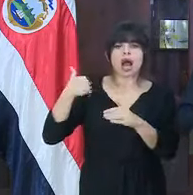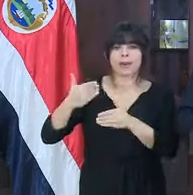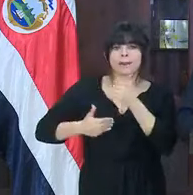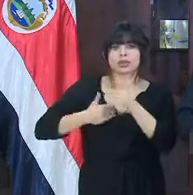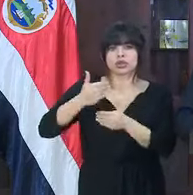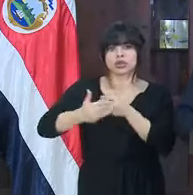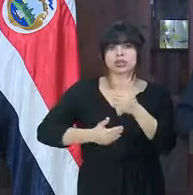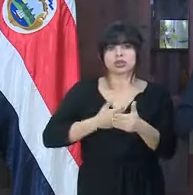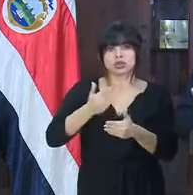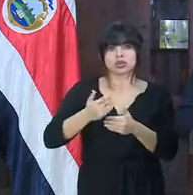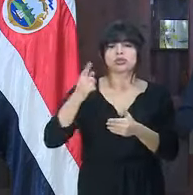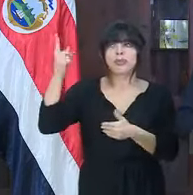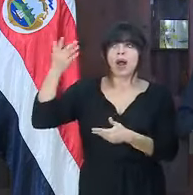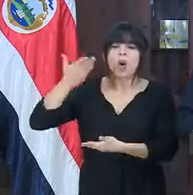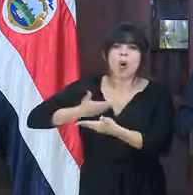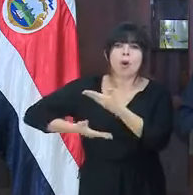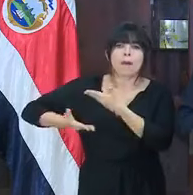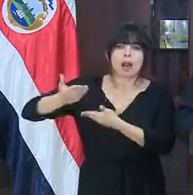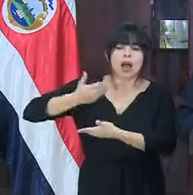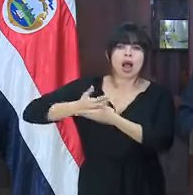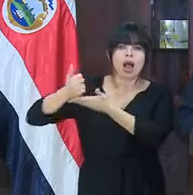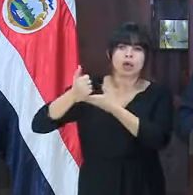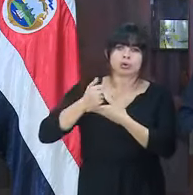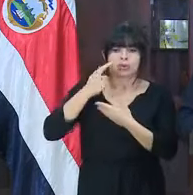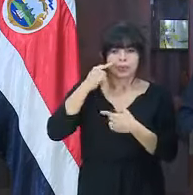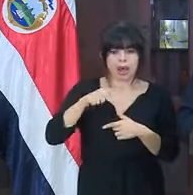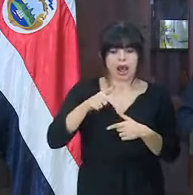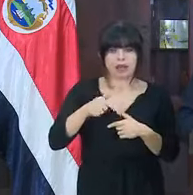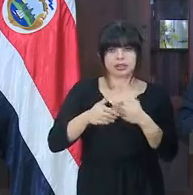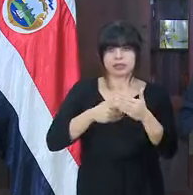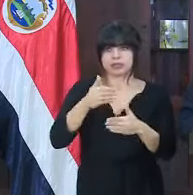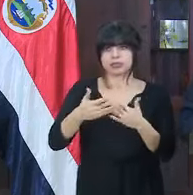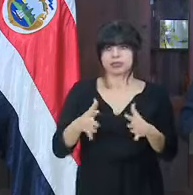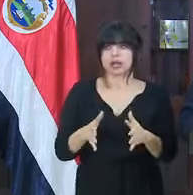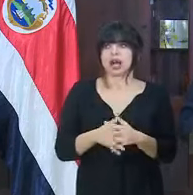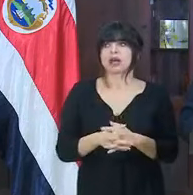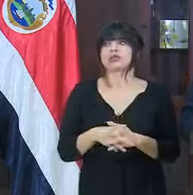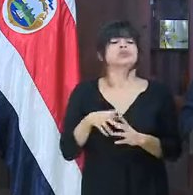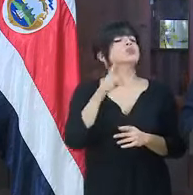de cooperación en ese sentido en curso.